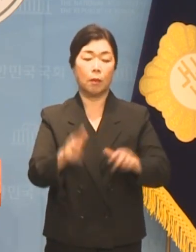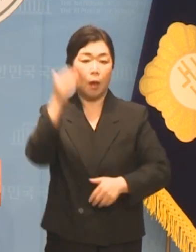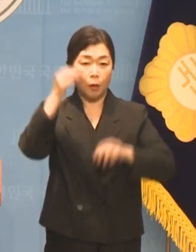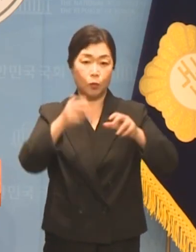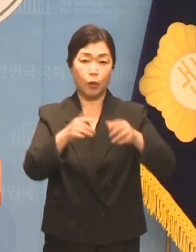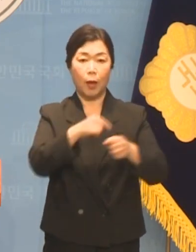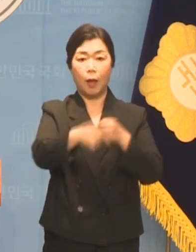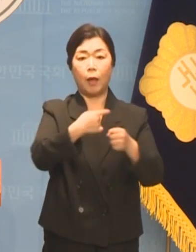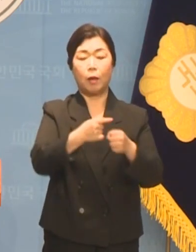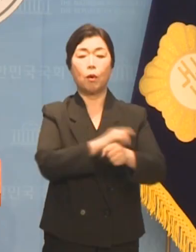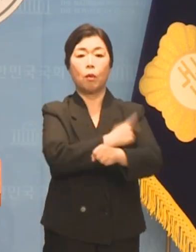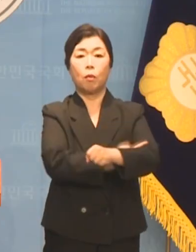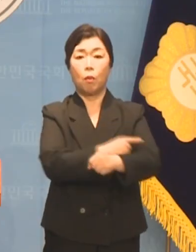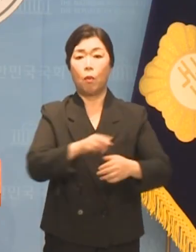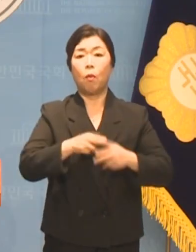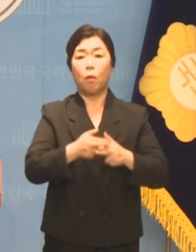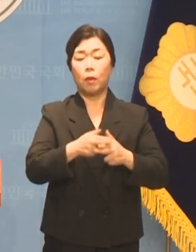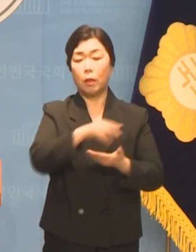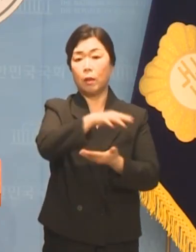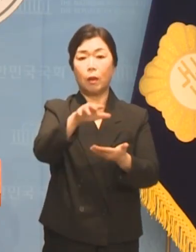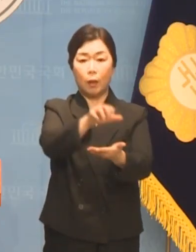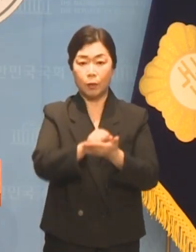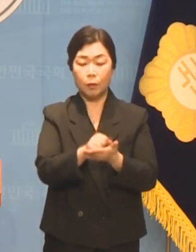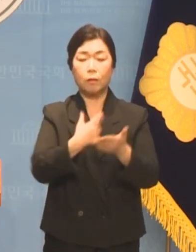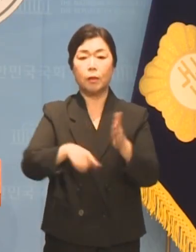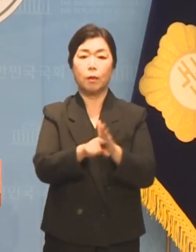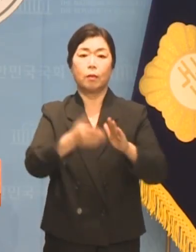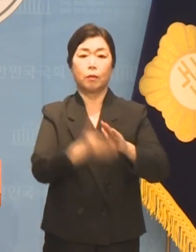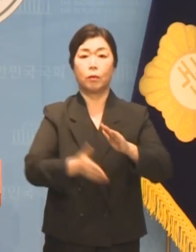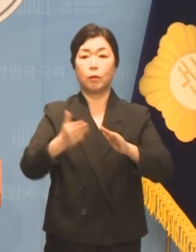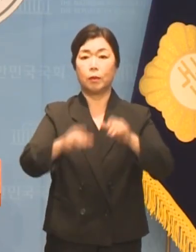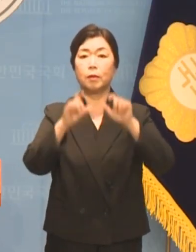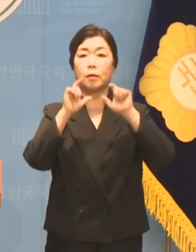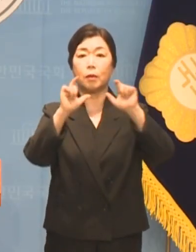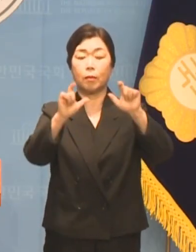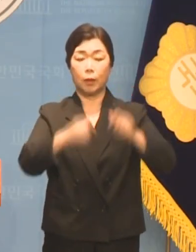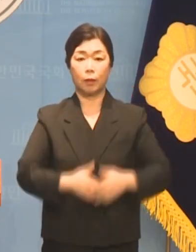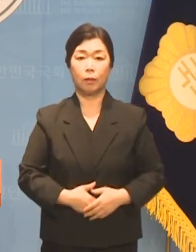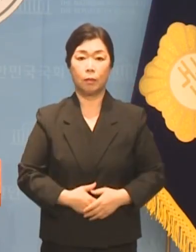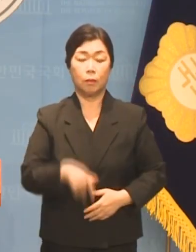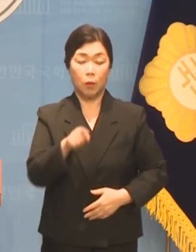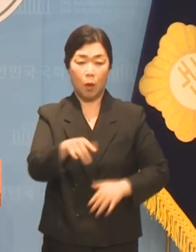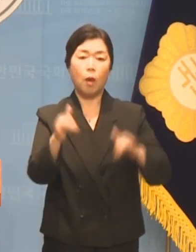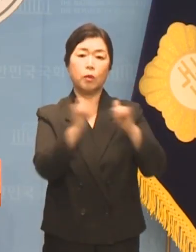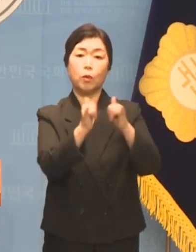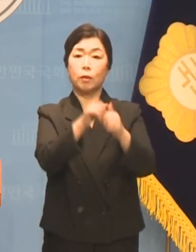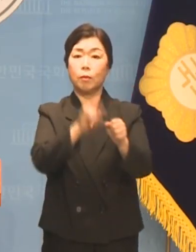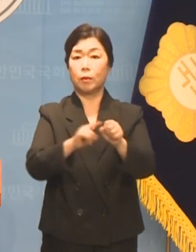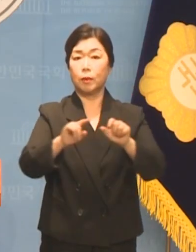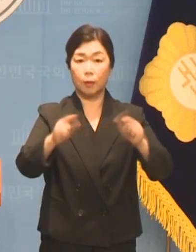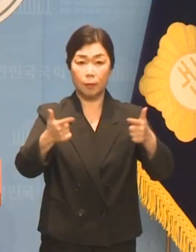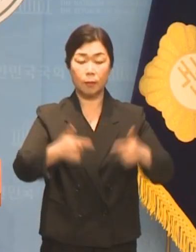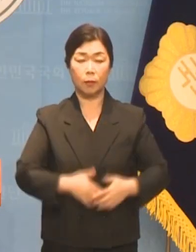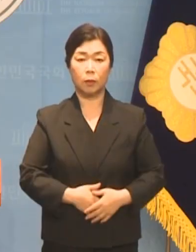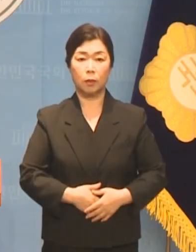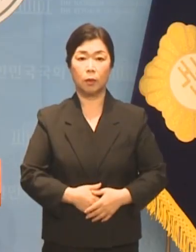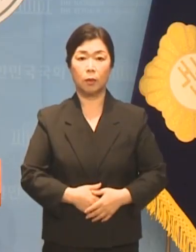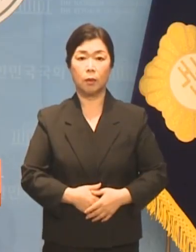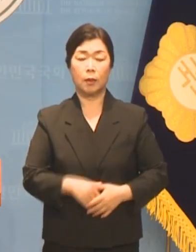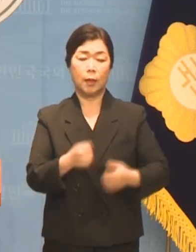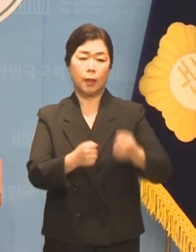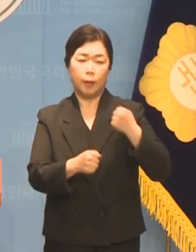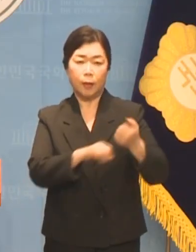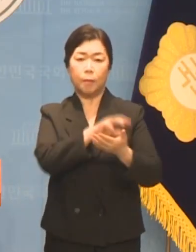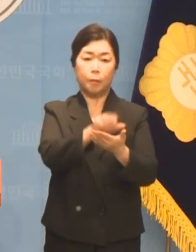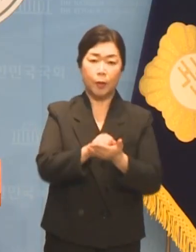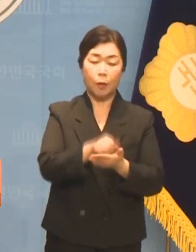핵 주권 확보를 공식적으로 선언합니다. 이것은 결코 전쟁을 하자는 것이 아닙니다. 압도적